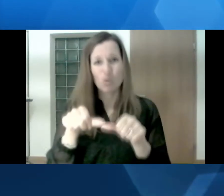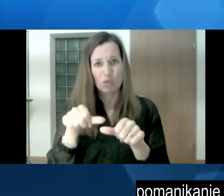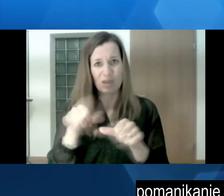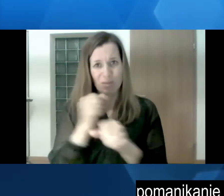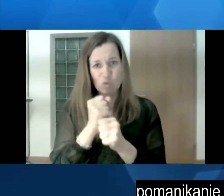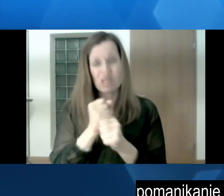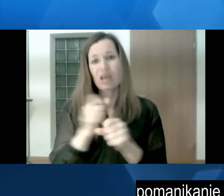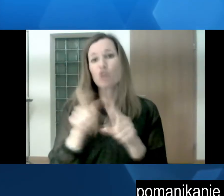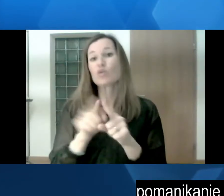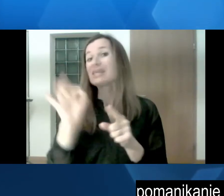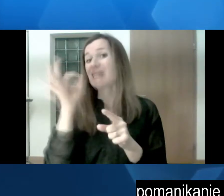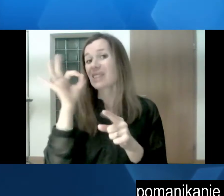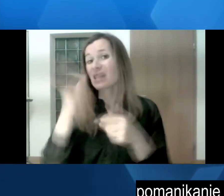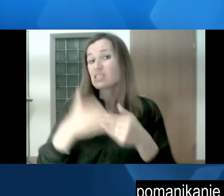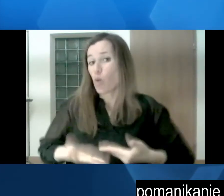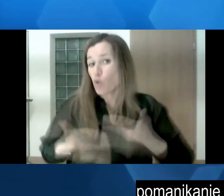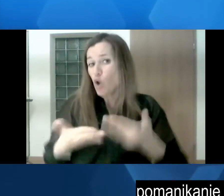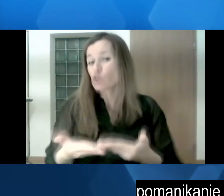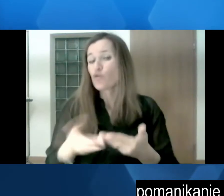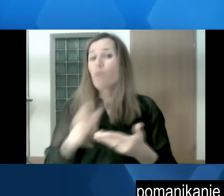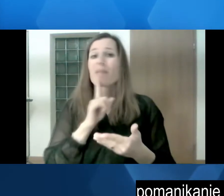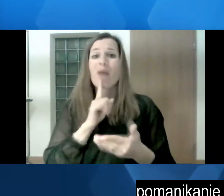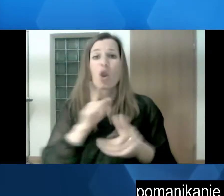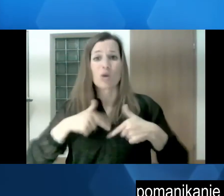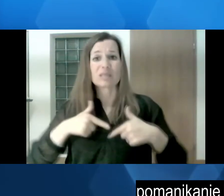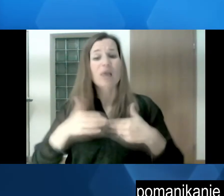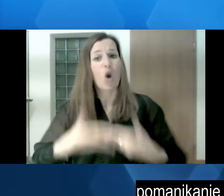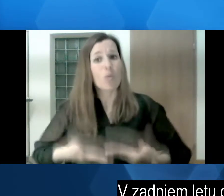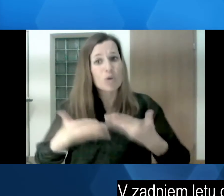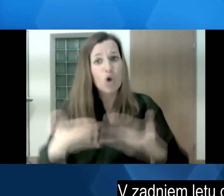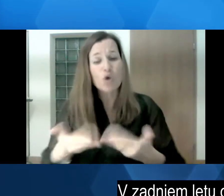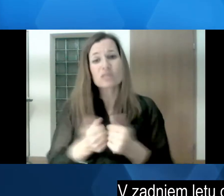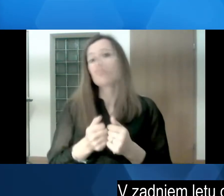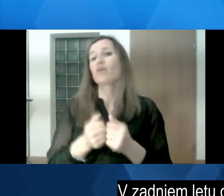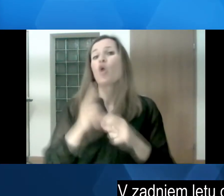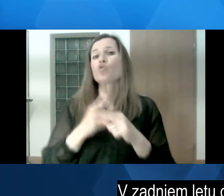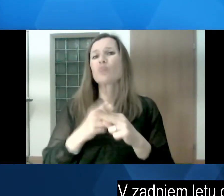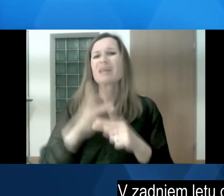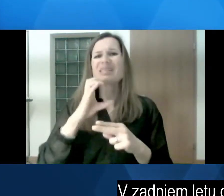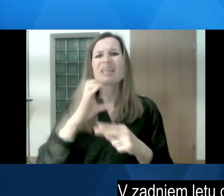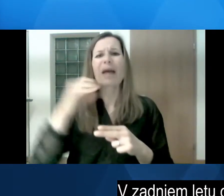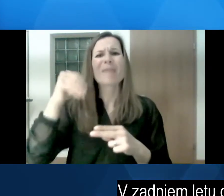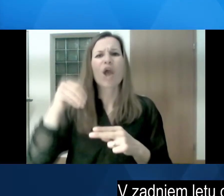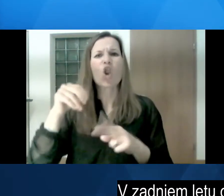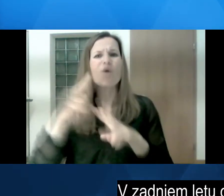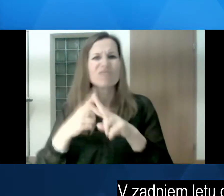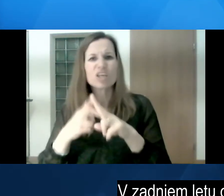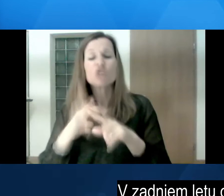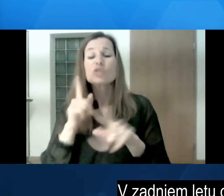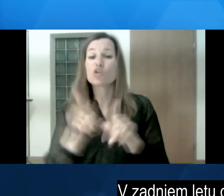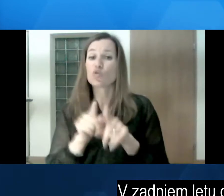rojstvu, pomanjkanje kisika ob rojstvu, okužbe s citomegalovirusom in prav opažamo v